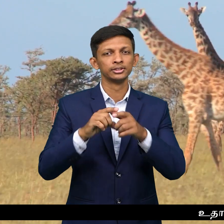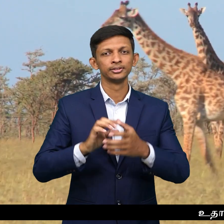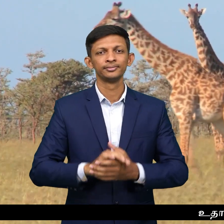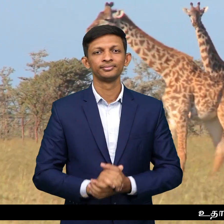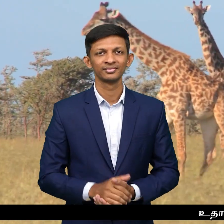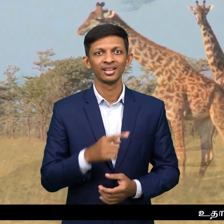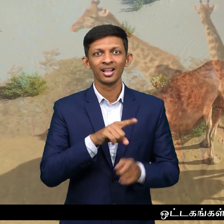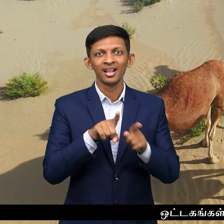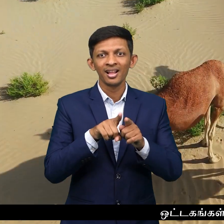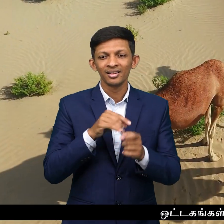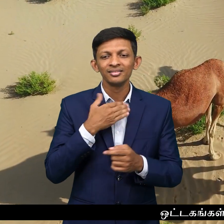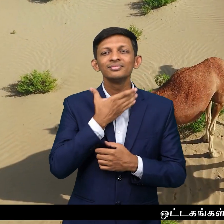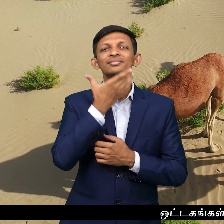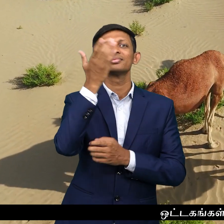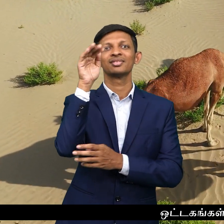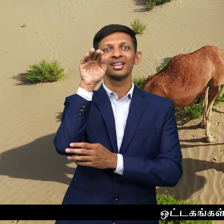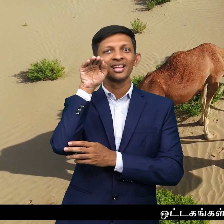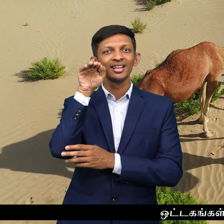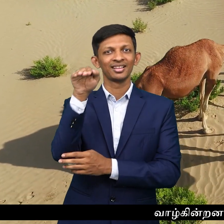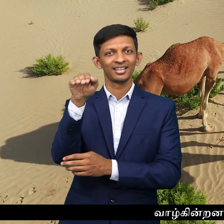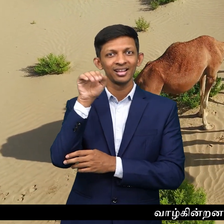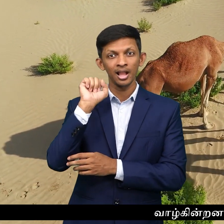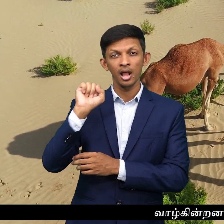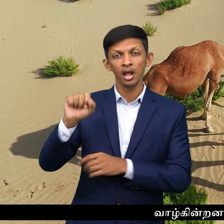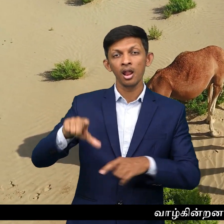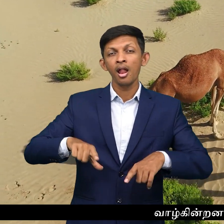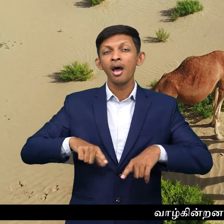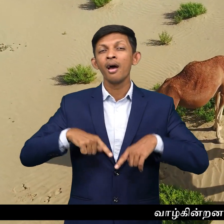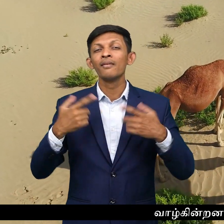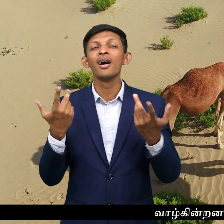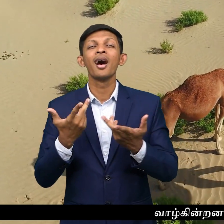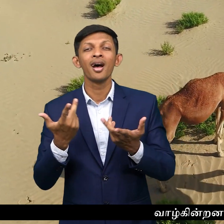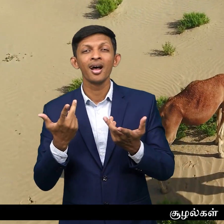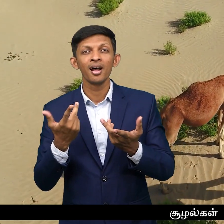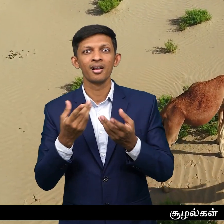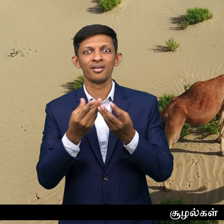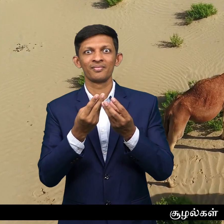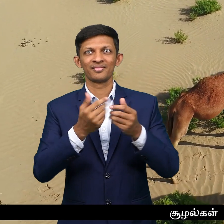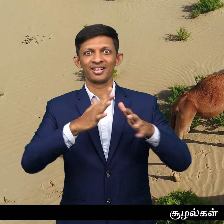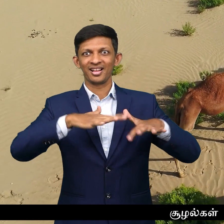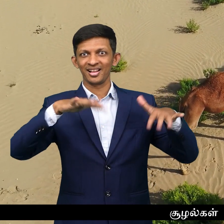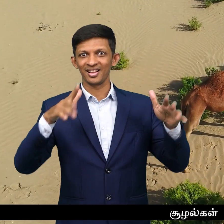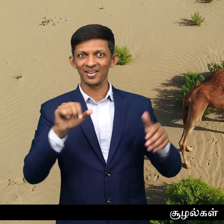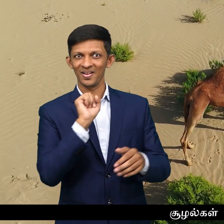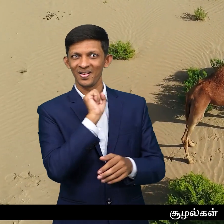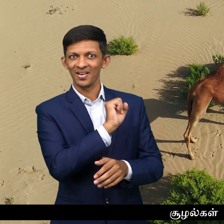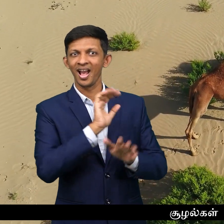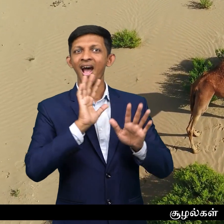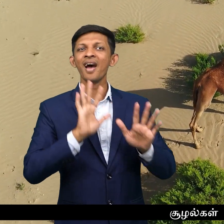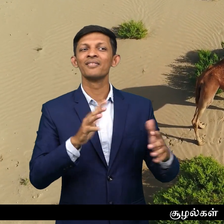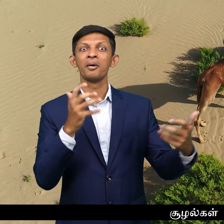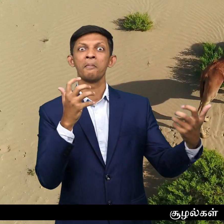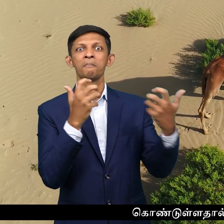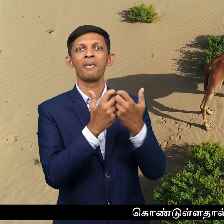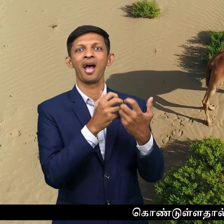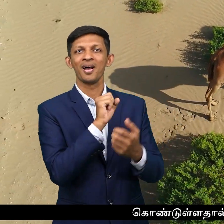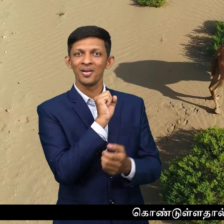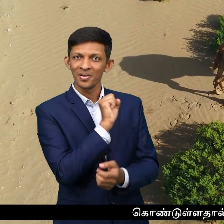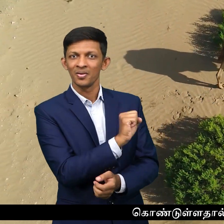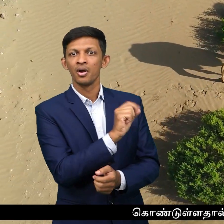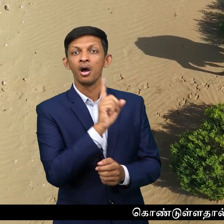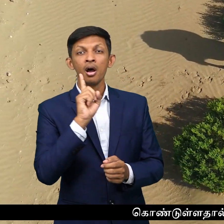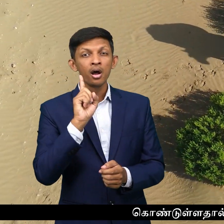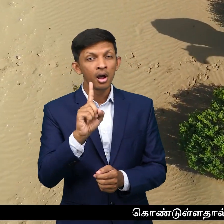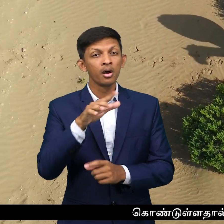உதாரணமாக, ஒட்டகங்கள் பாலைவனத்தில் வாழ்கின்றன. அவை அங்குள்ள சூழல்கள் தழுவல்களை